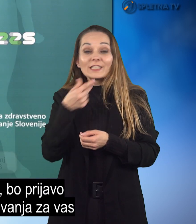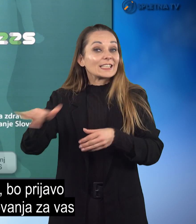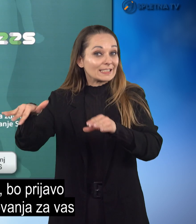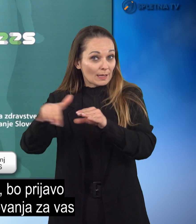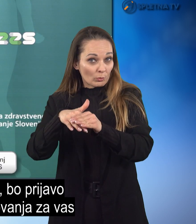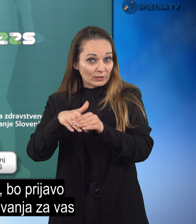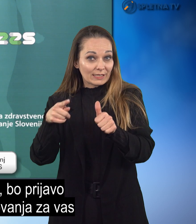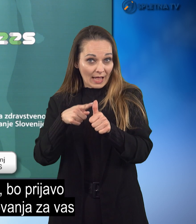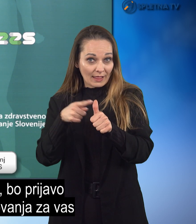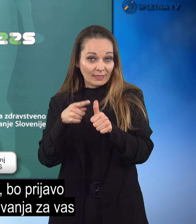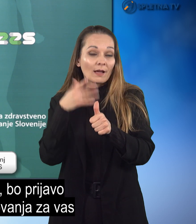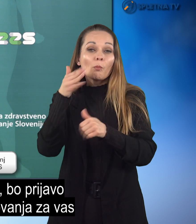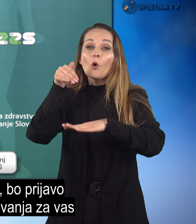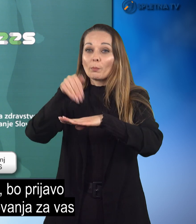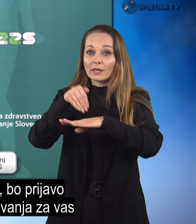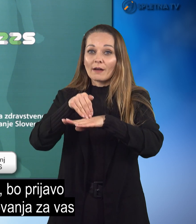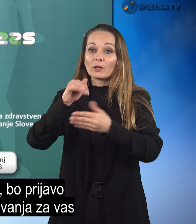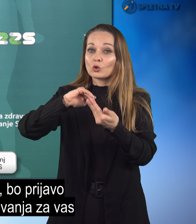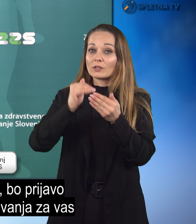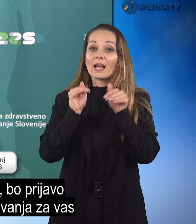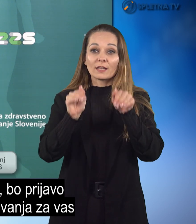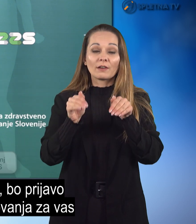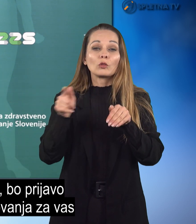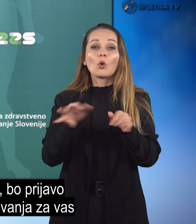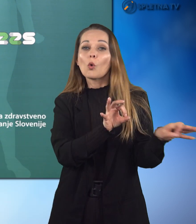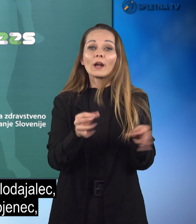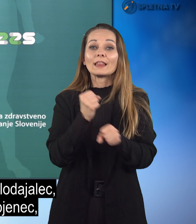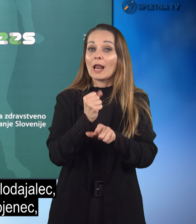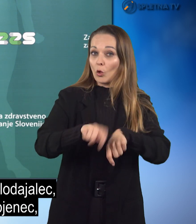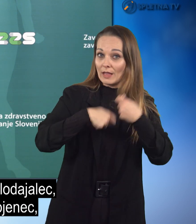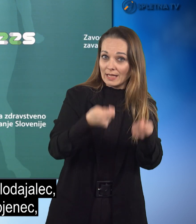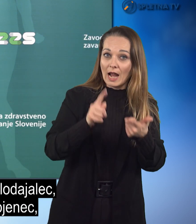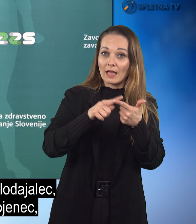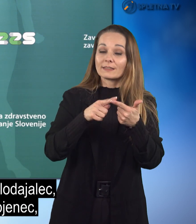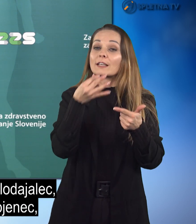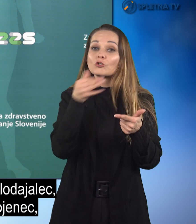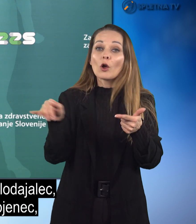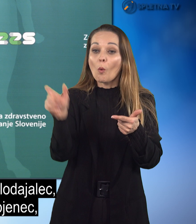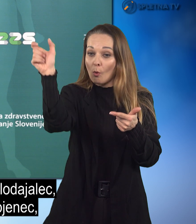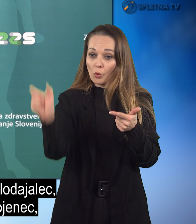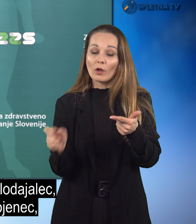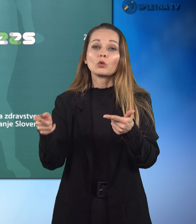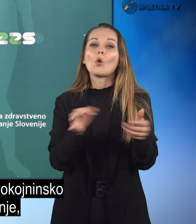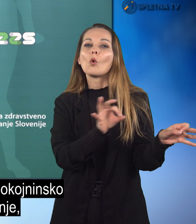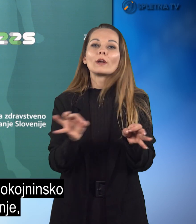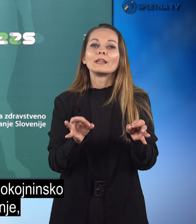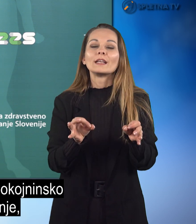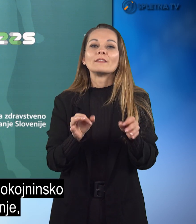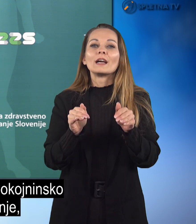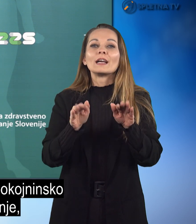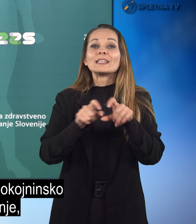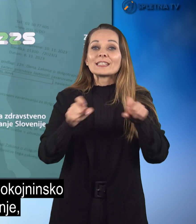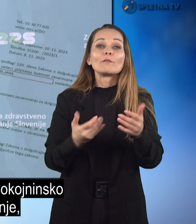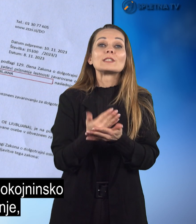Če ste vi zaposleni, bo to prijavo socialne zavarovanje za vas vedno uredil delodajalec. Če ste upokojenec, uredi Zavod